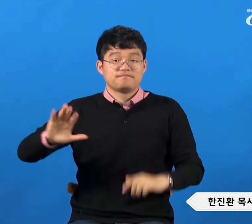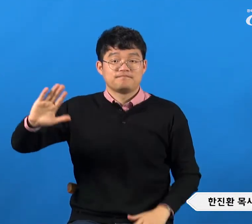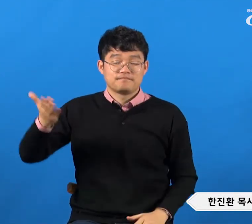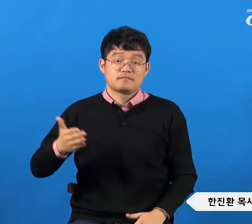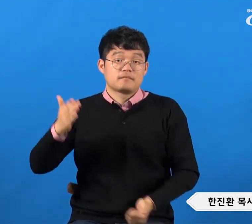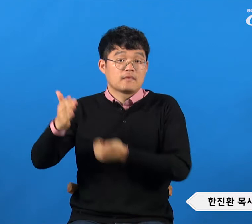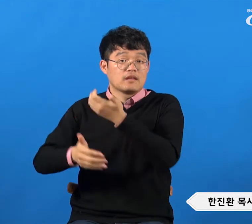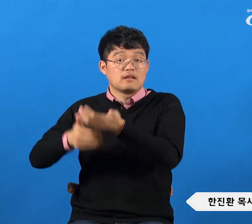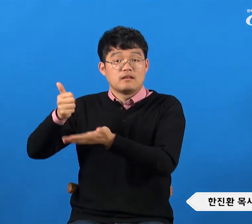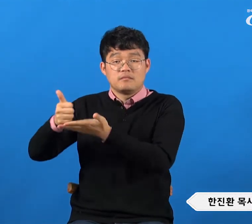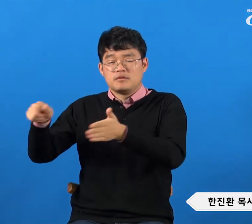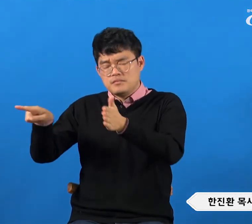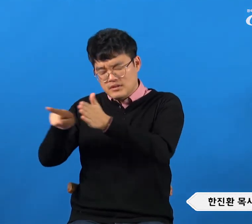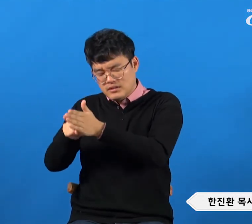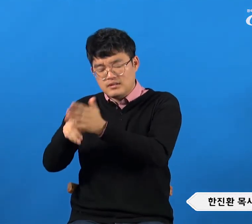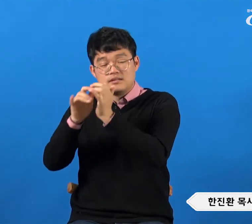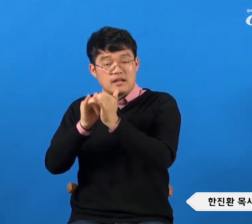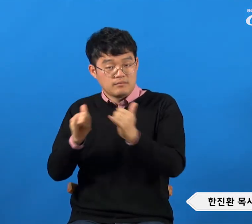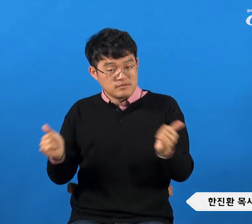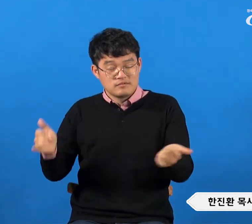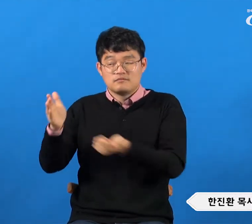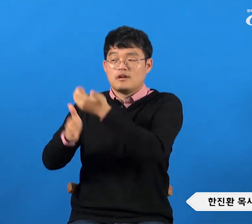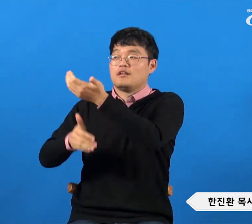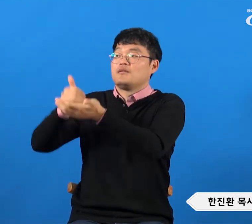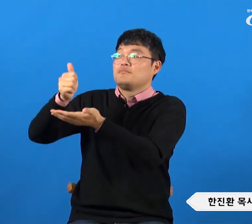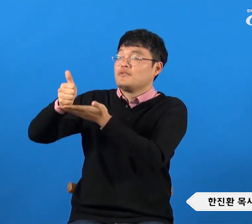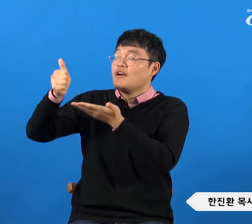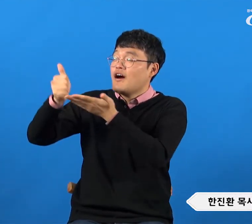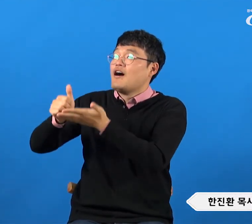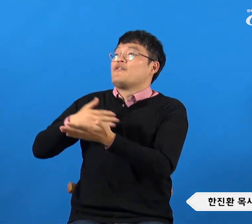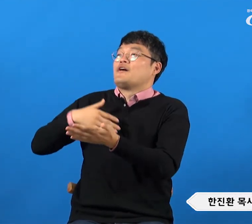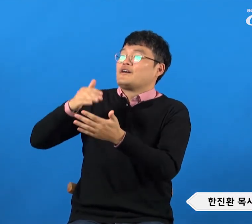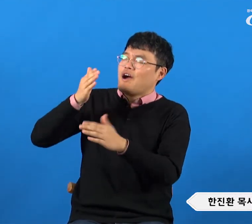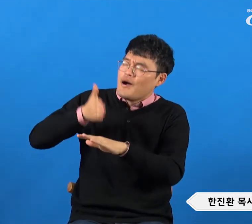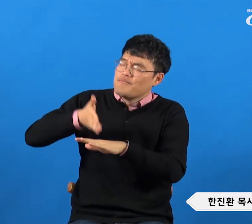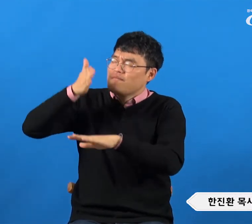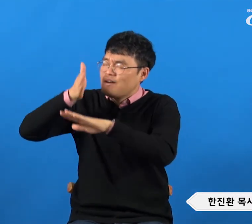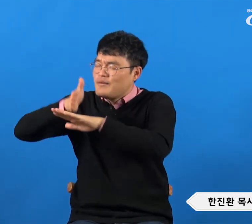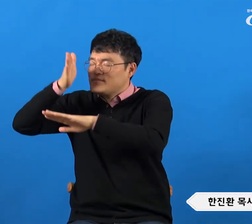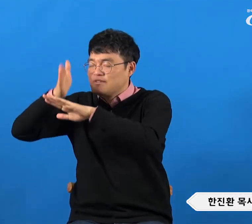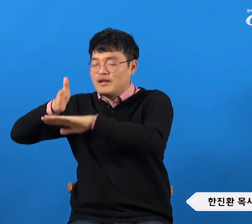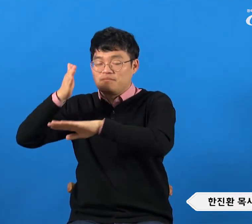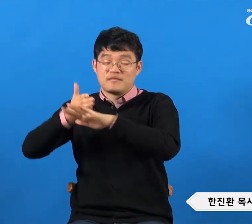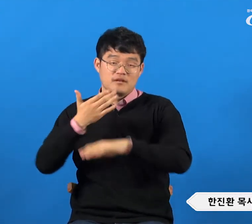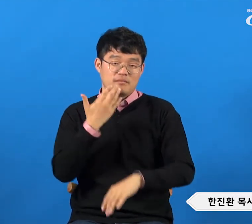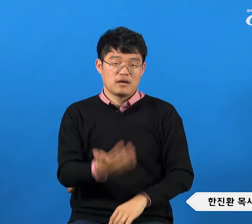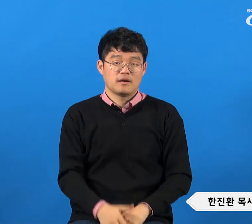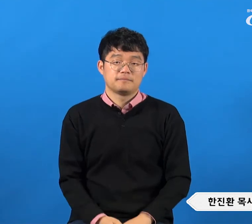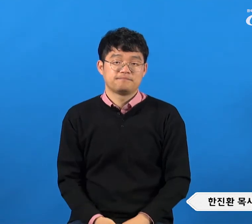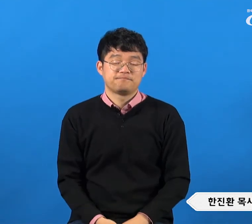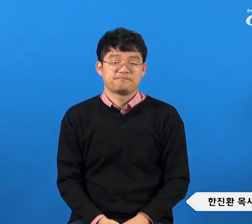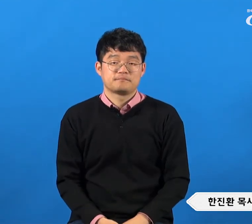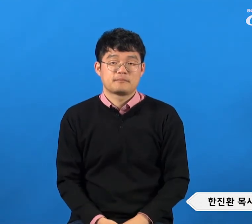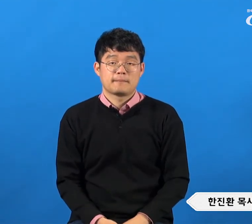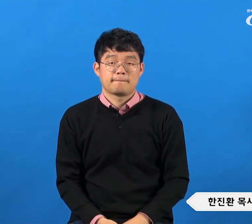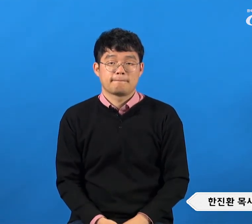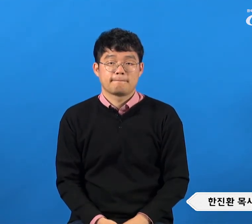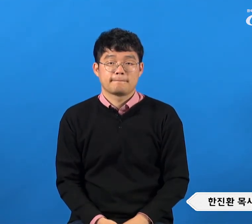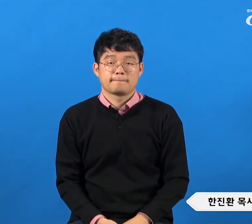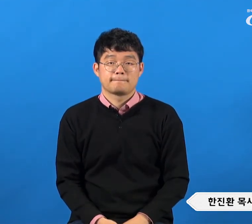하나님을 모시고 사는 사람은 하나님께 마음껏 감사할 수 있습니다.